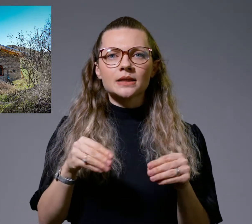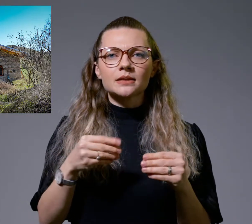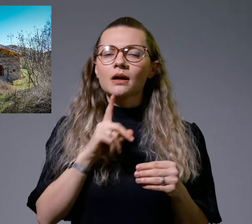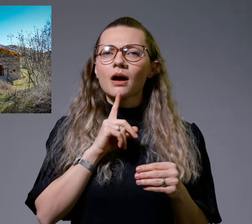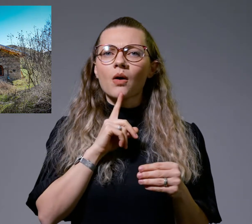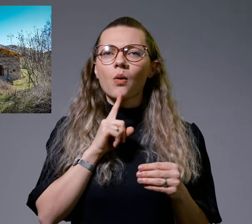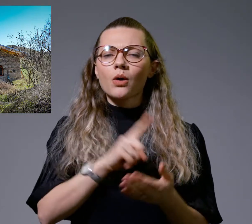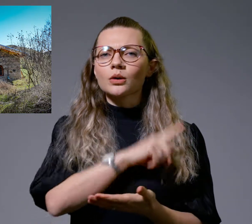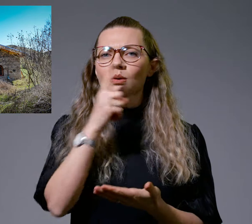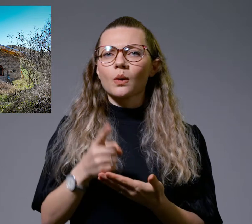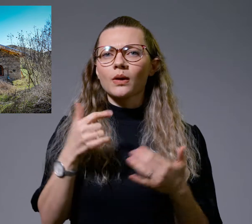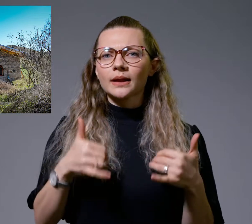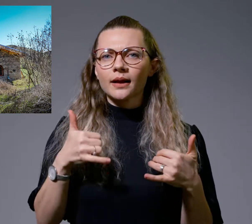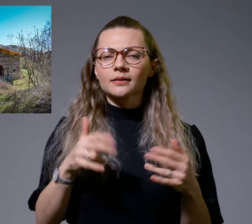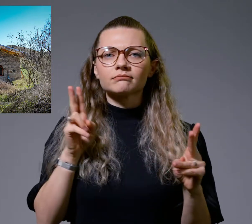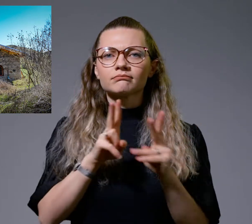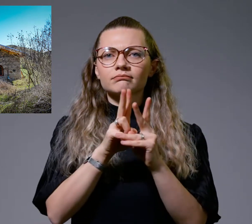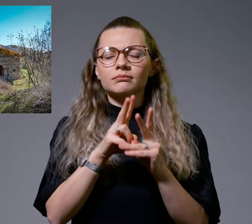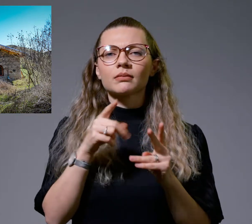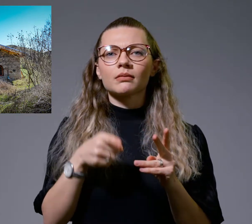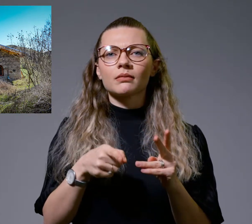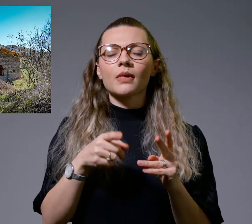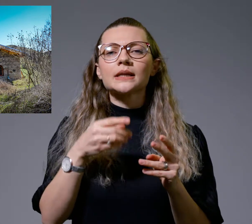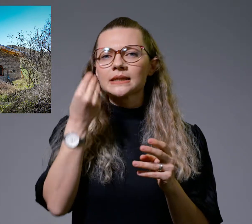до денес се среќаваат во и околу црквата.